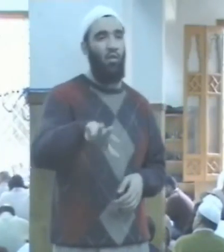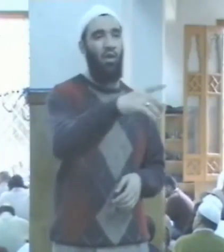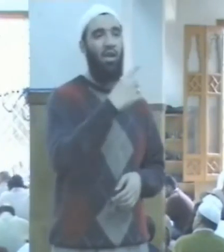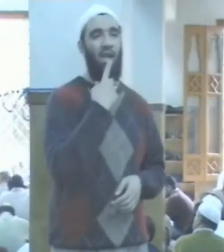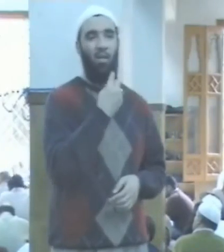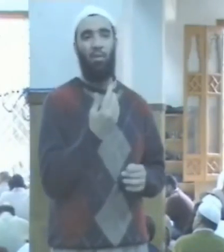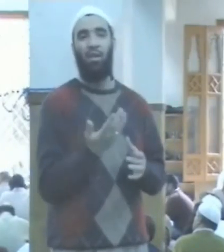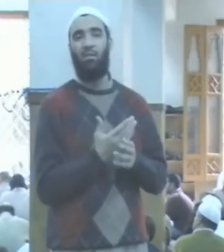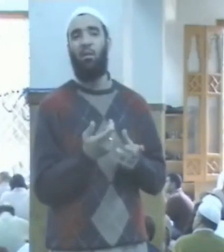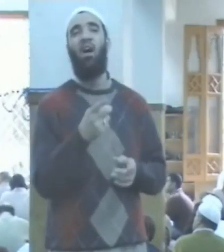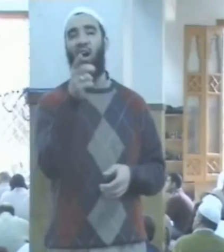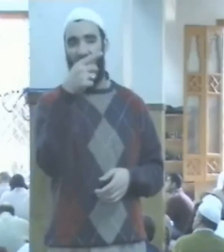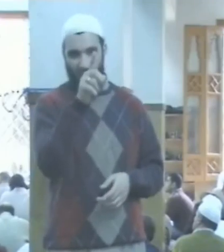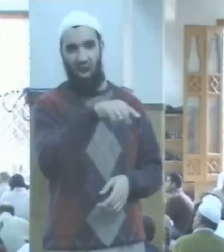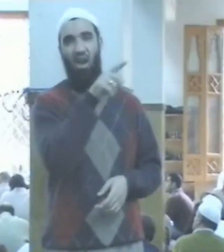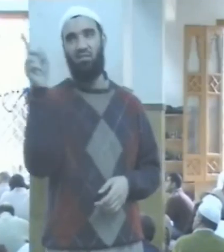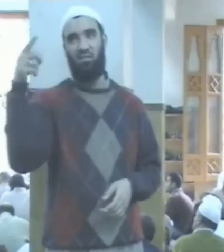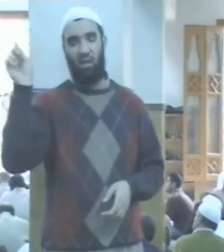ضارة،